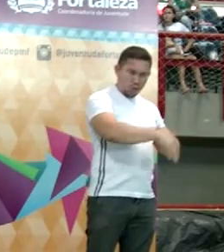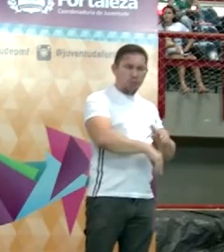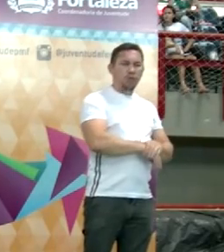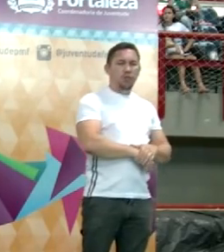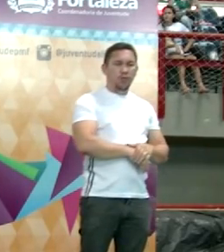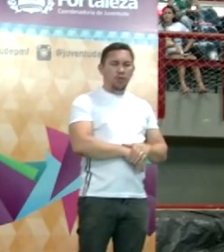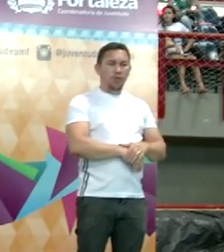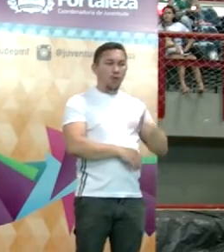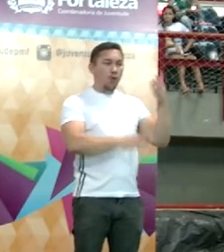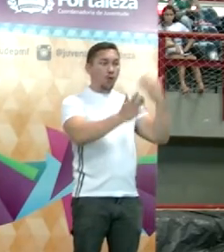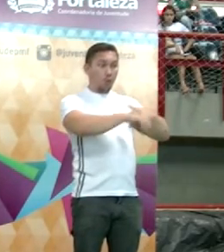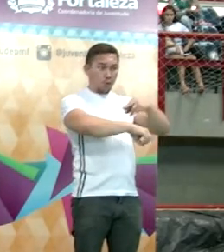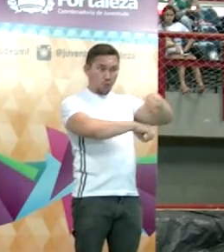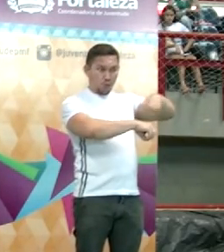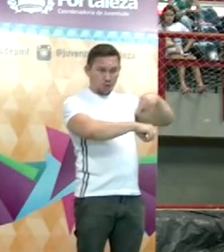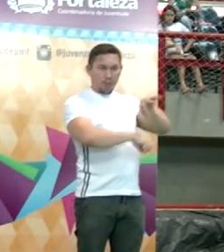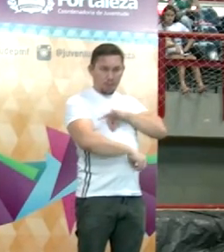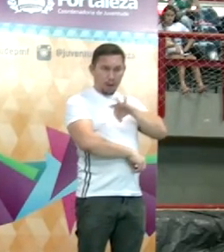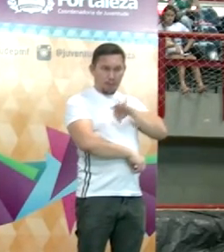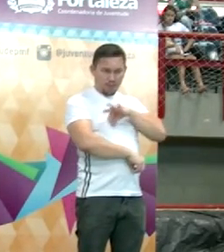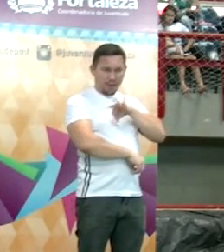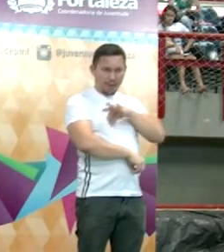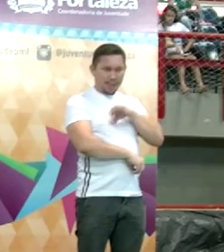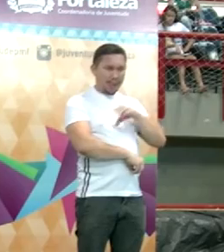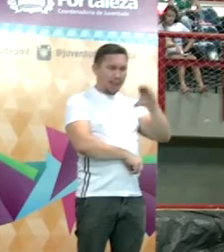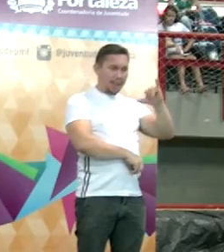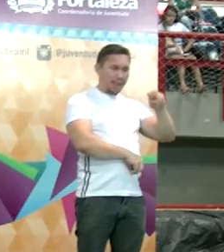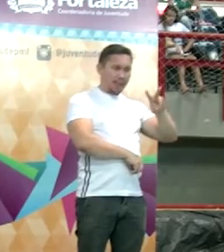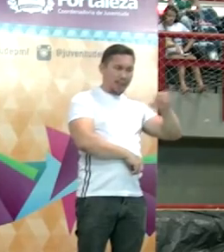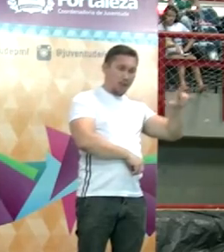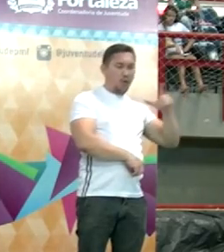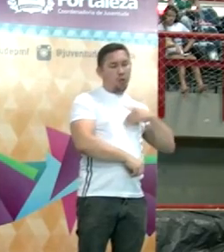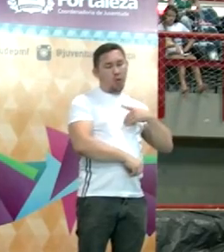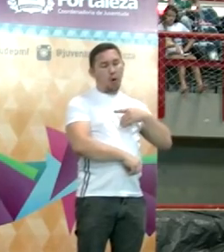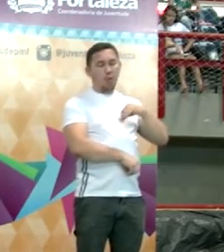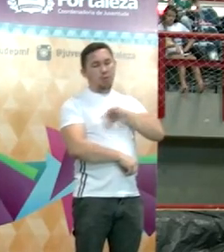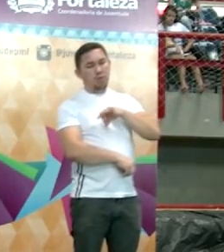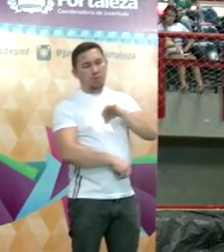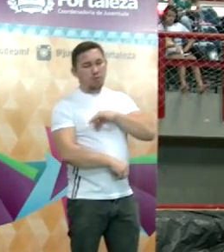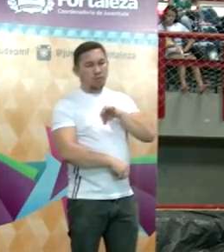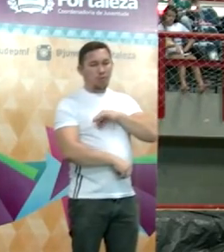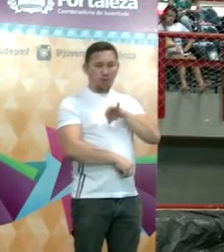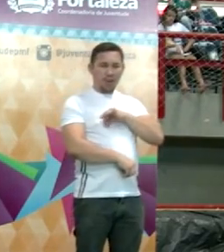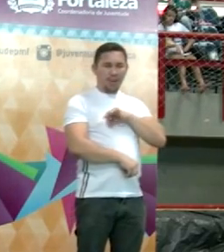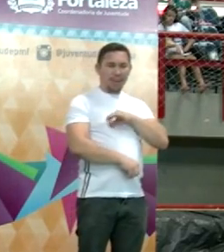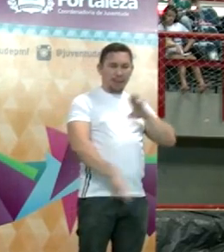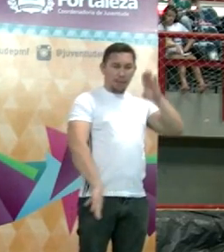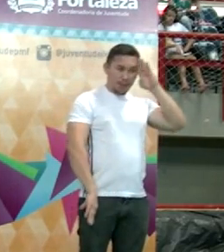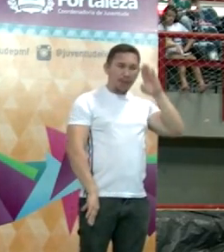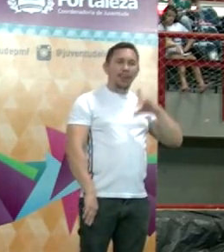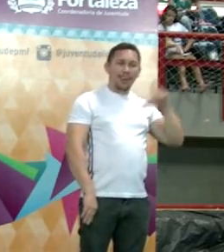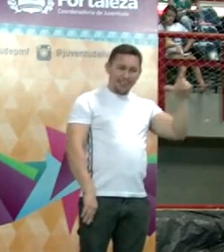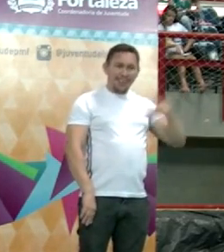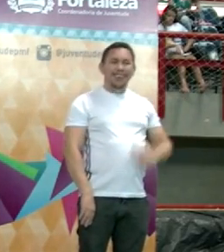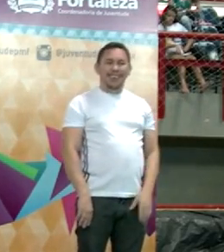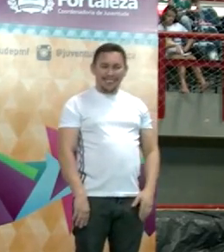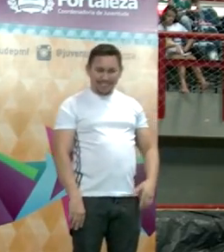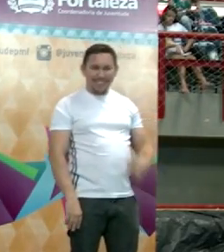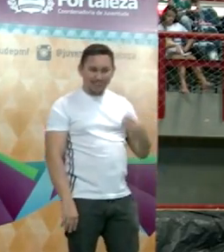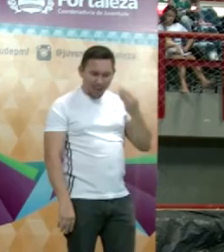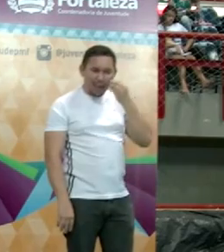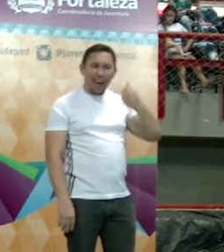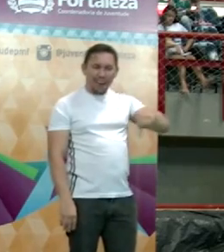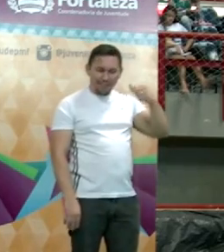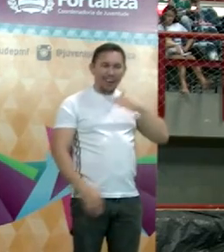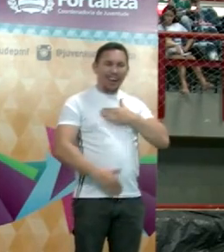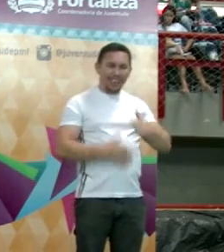fez concurso para ser ronda do quarteirão, ou para a polícia civil, polícia militar, tem prova de aptidão física. Aí